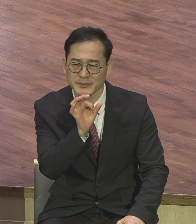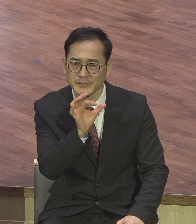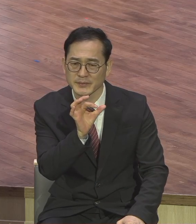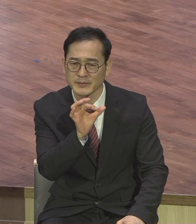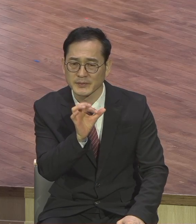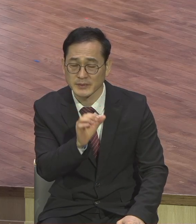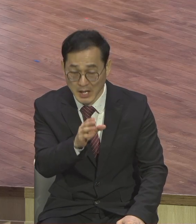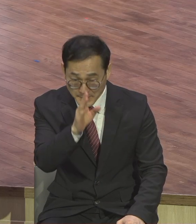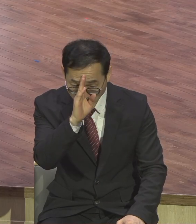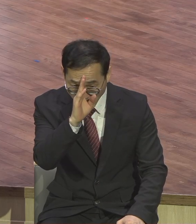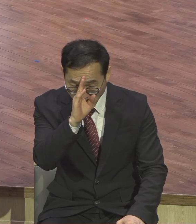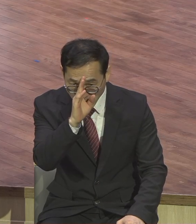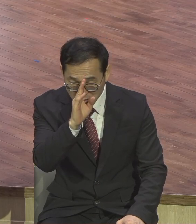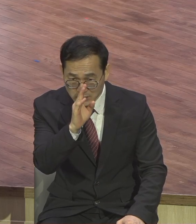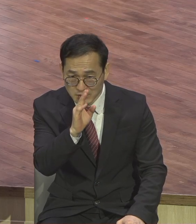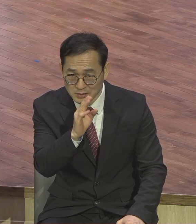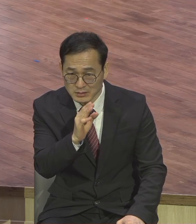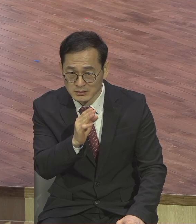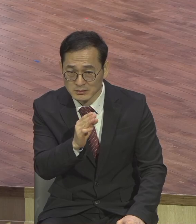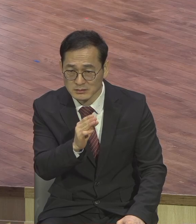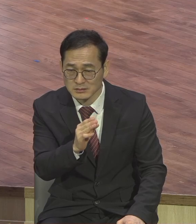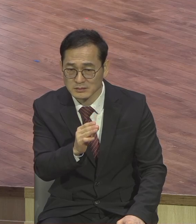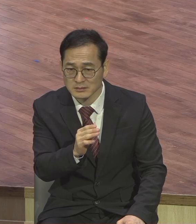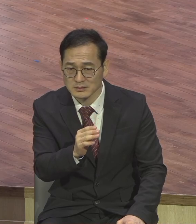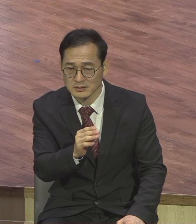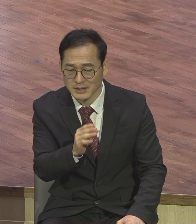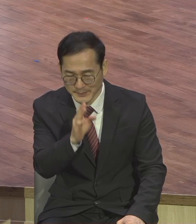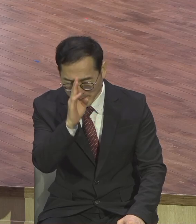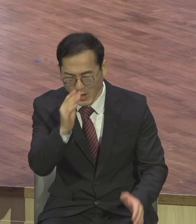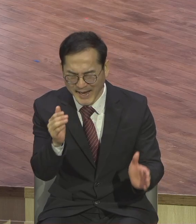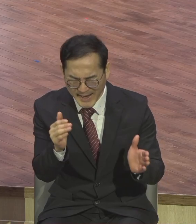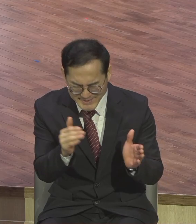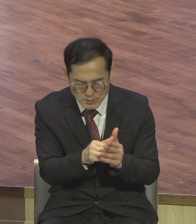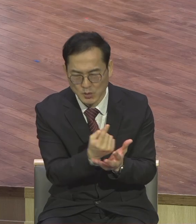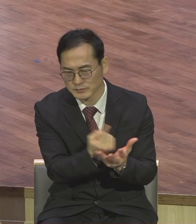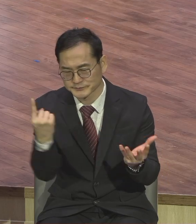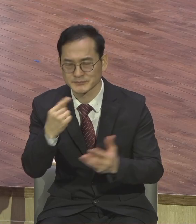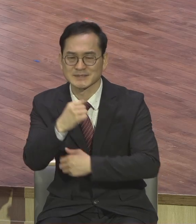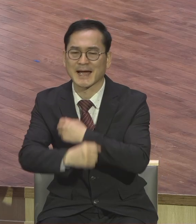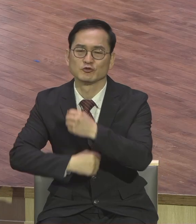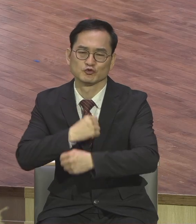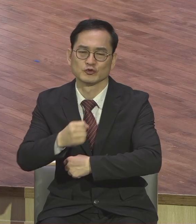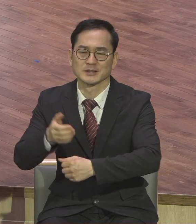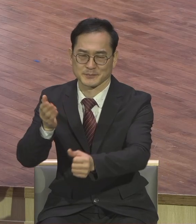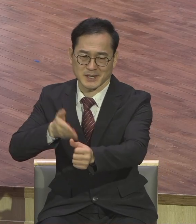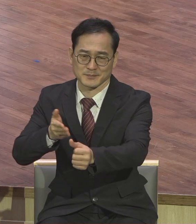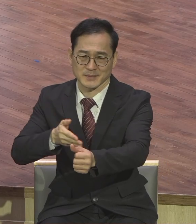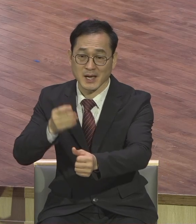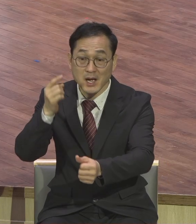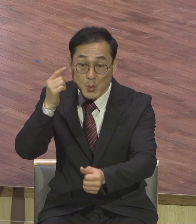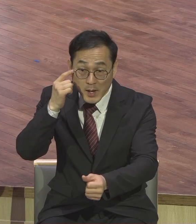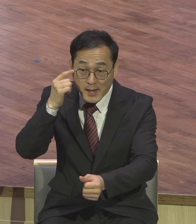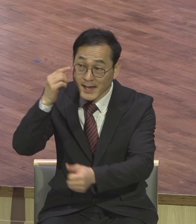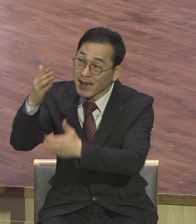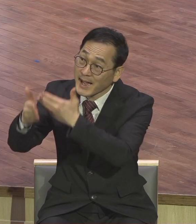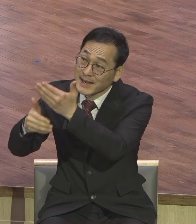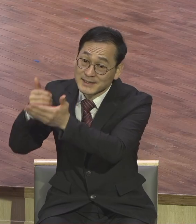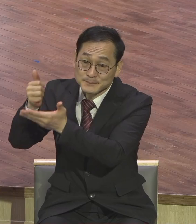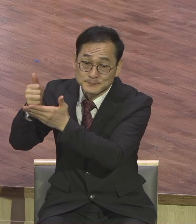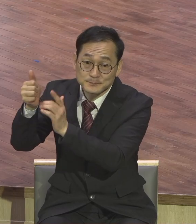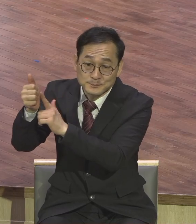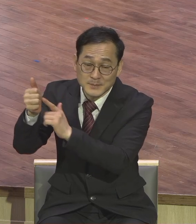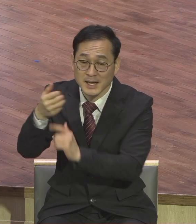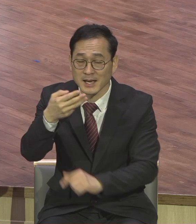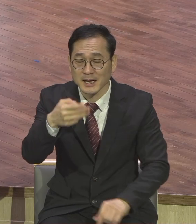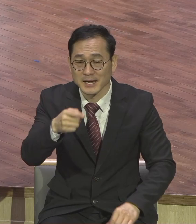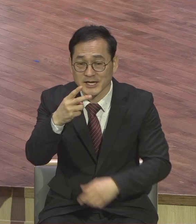그 질병으로부터도 자유하시기 바랍니다. 왜냐? 치료하시는 여호와 라파 하나님을 내가 믿기